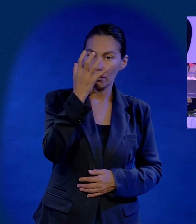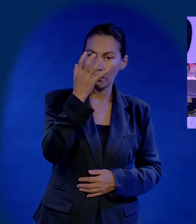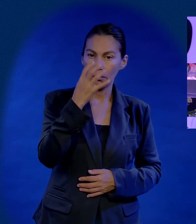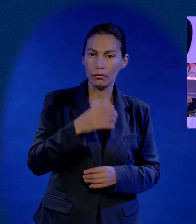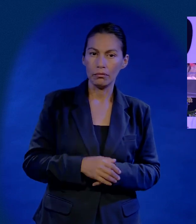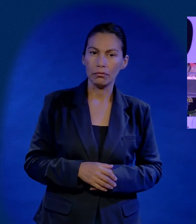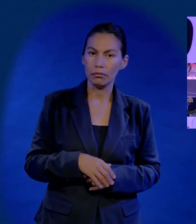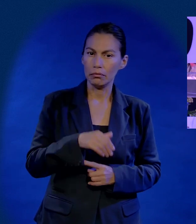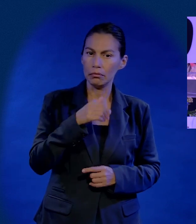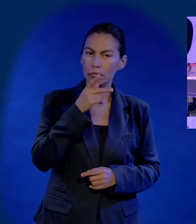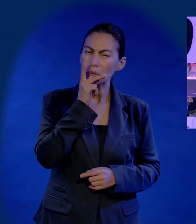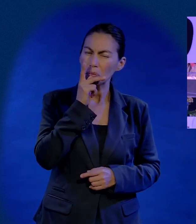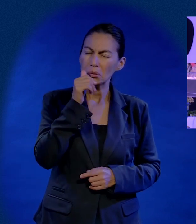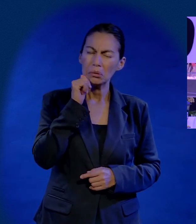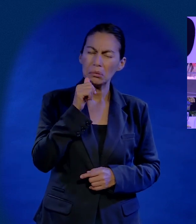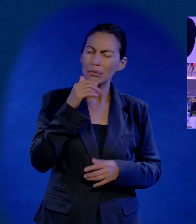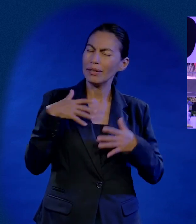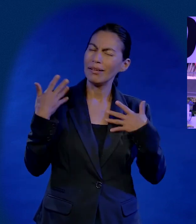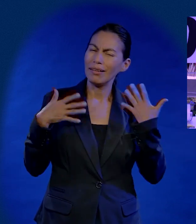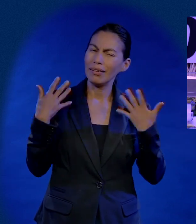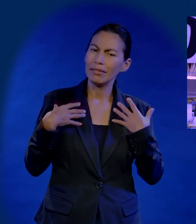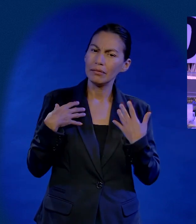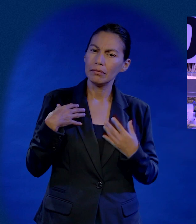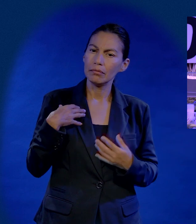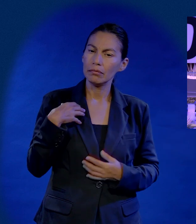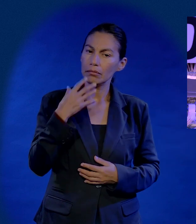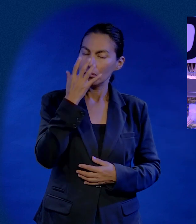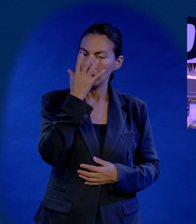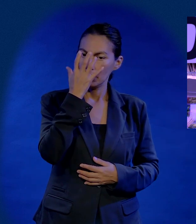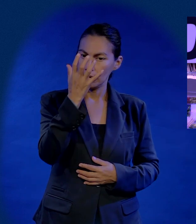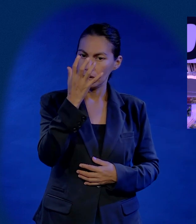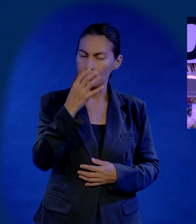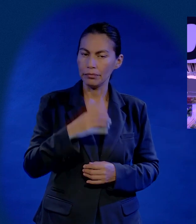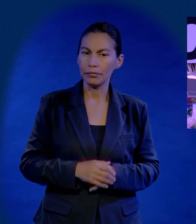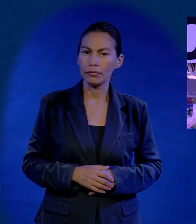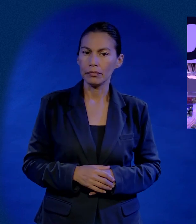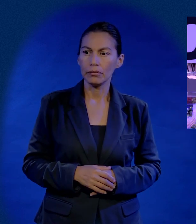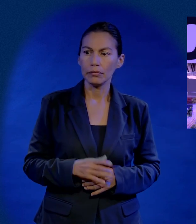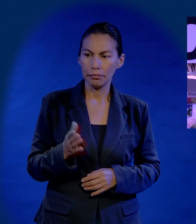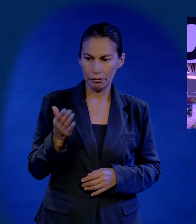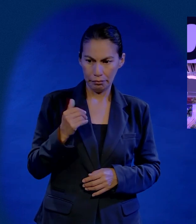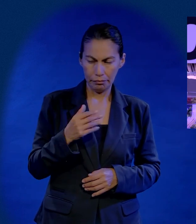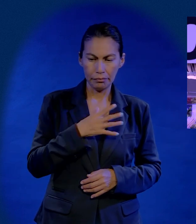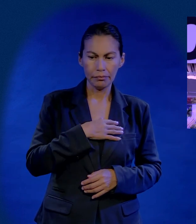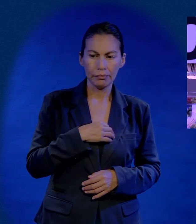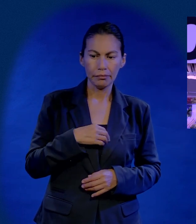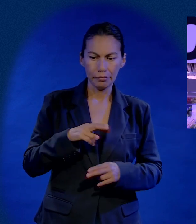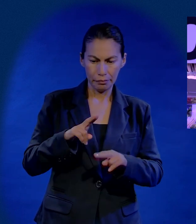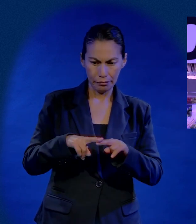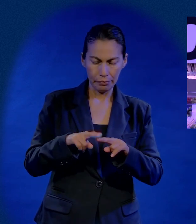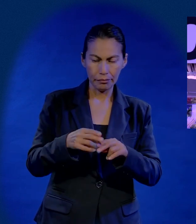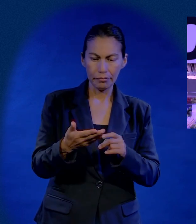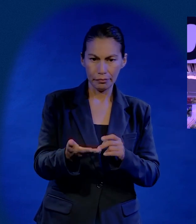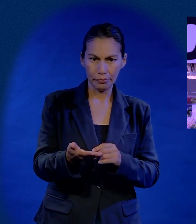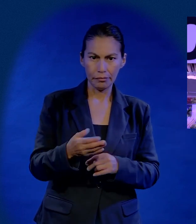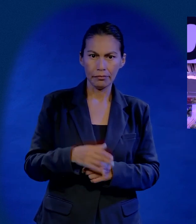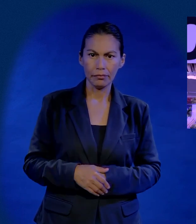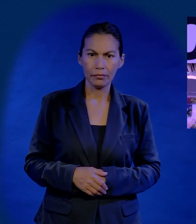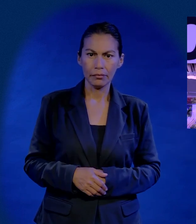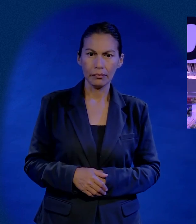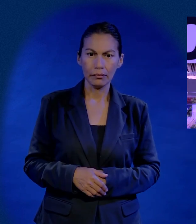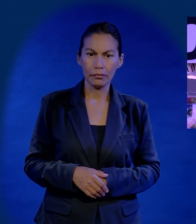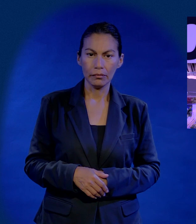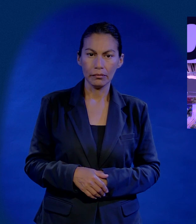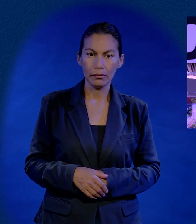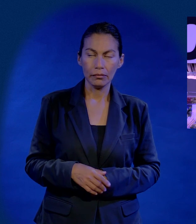Pasé y estaba mi papá, serio. Él es muy sonriente, pero estaba serio. Me dice, Luisito, siéntate aquí, mijo. Y ahí voy